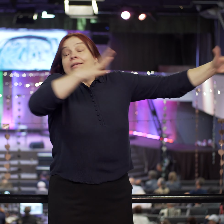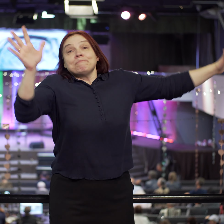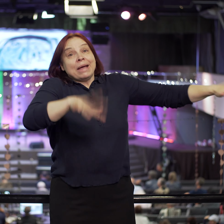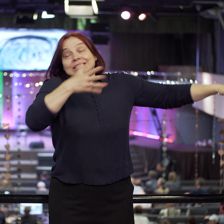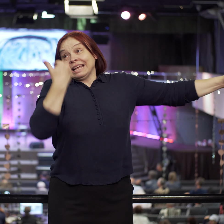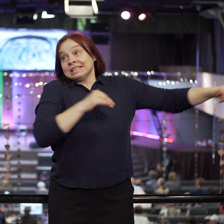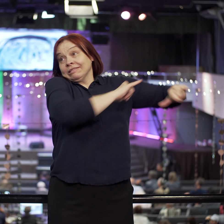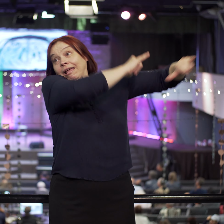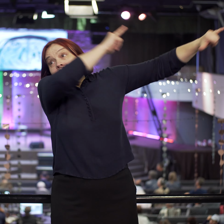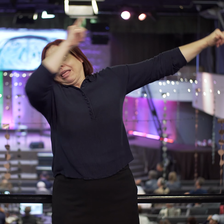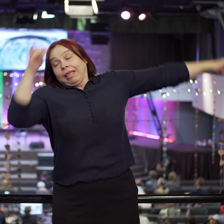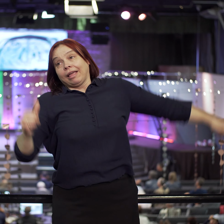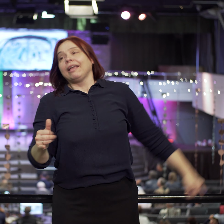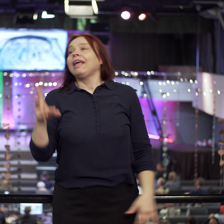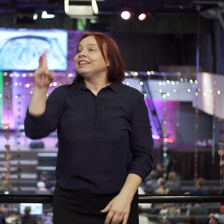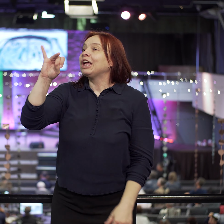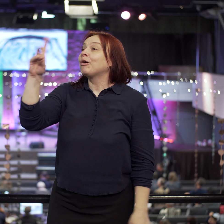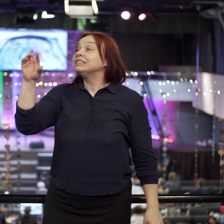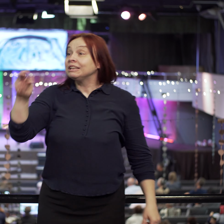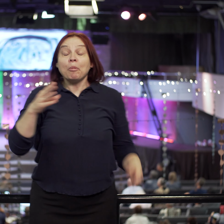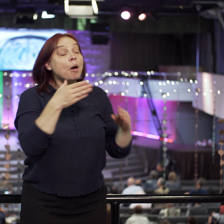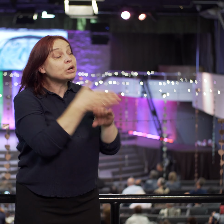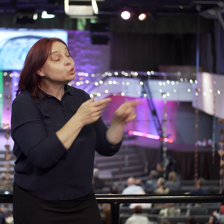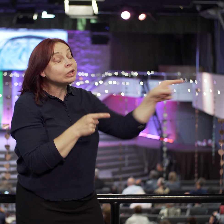И Никодим пришел к нему.